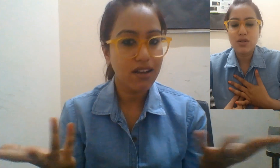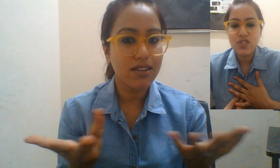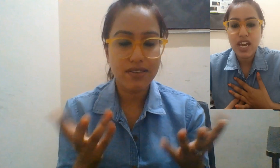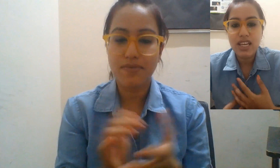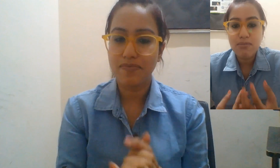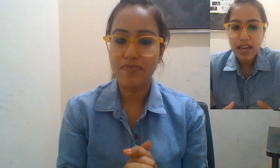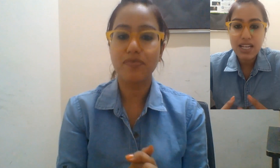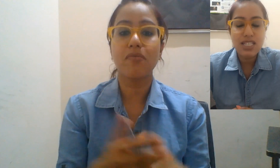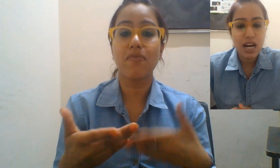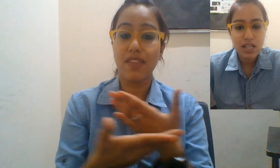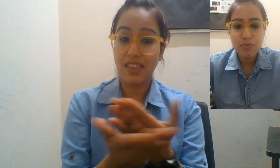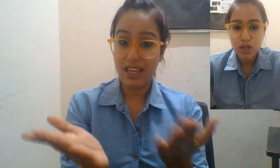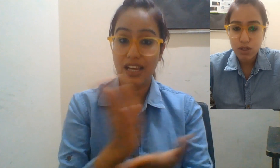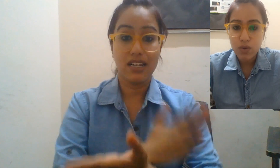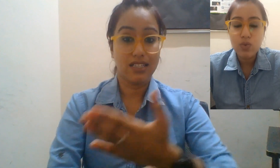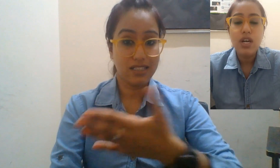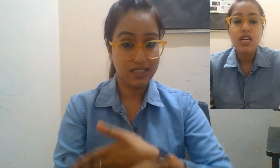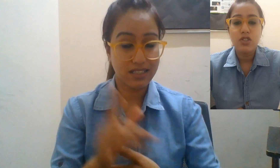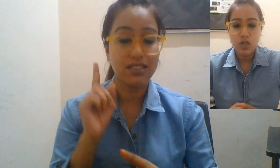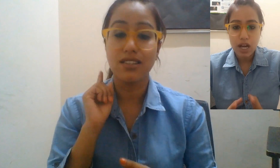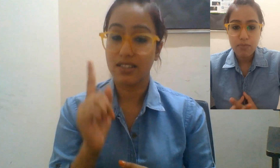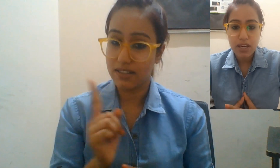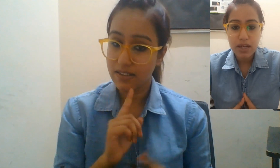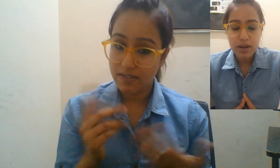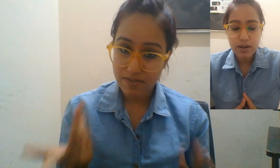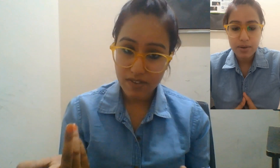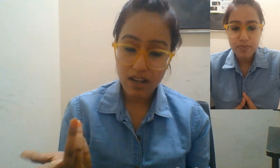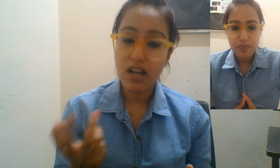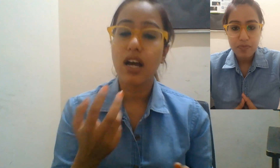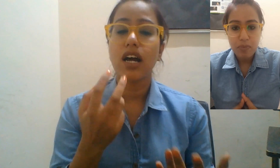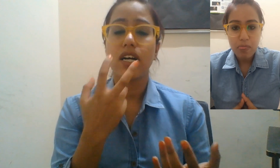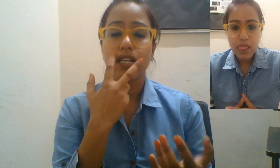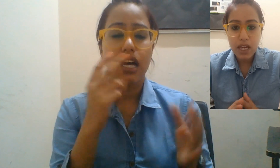तो मैंने सोचा है कि मैं एक स्टार्टअप करती हूँ जहाँ पे